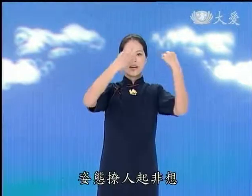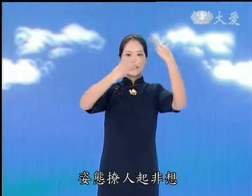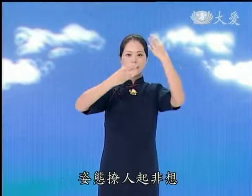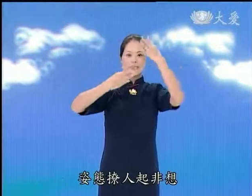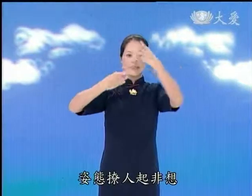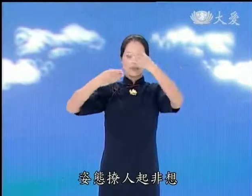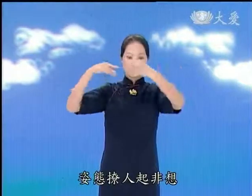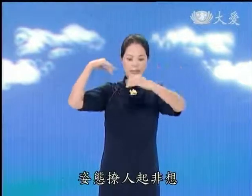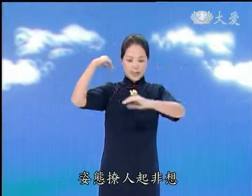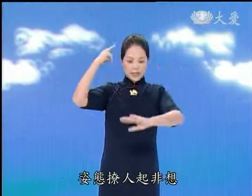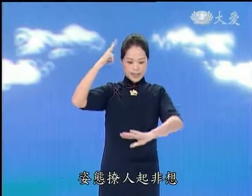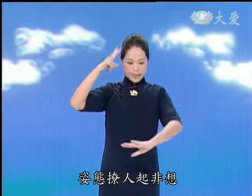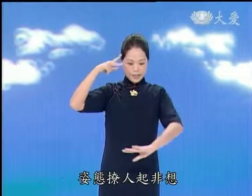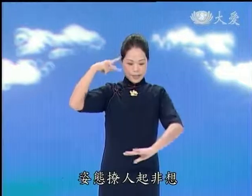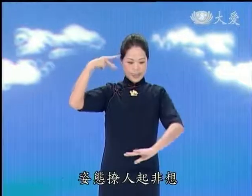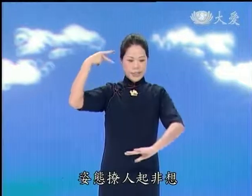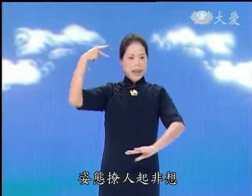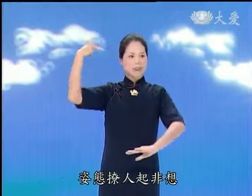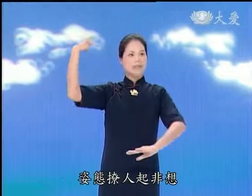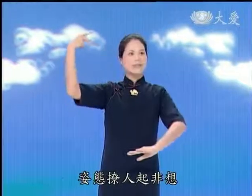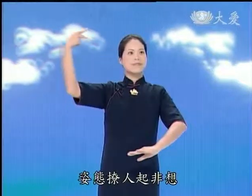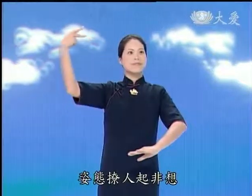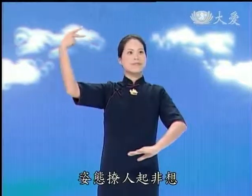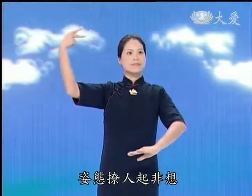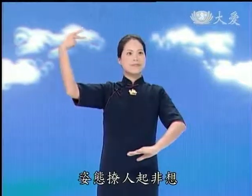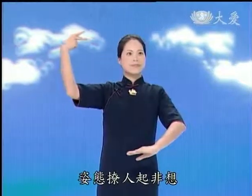人起飞翔，